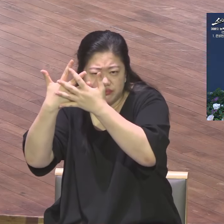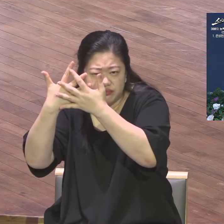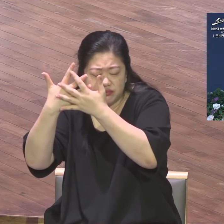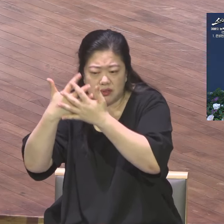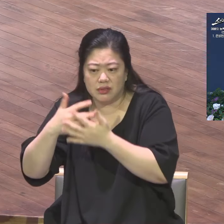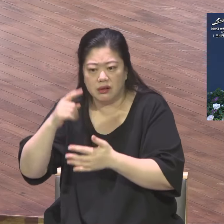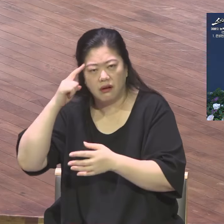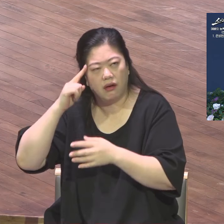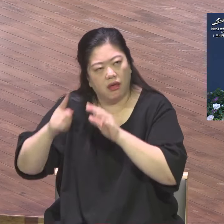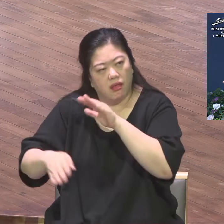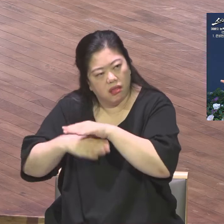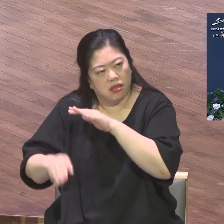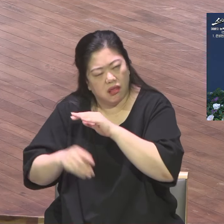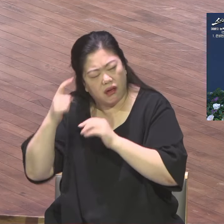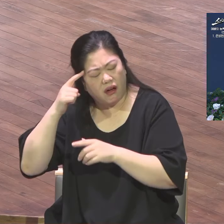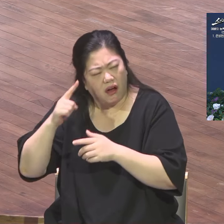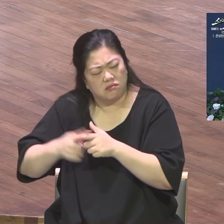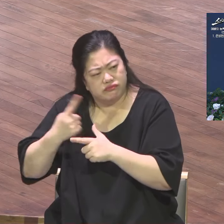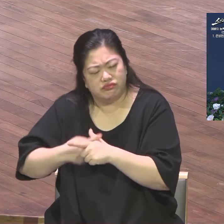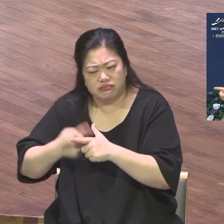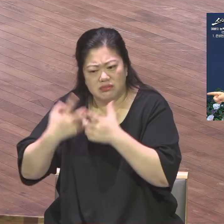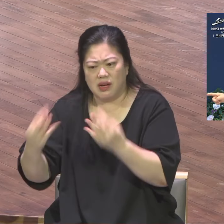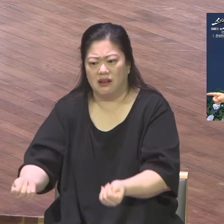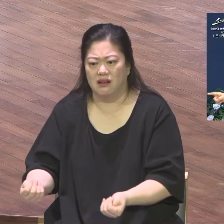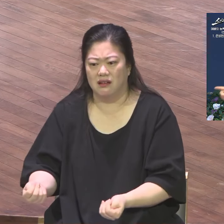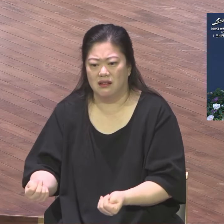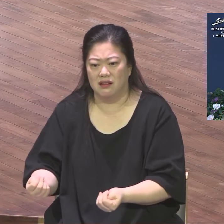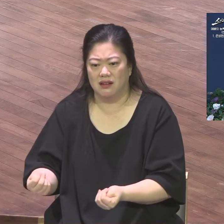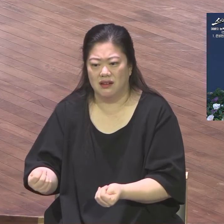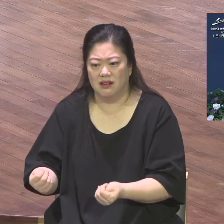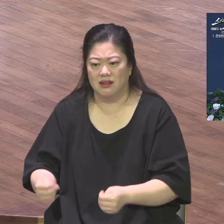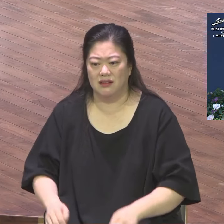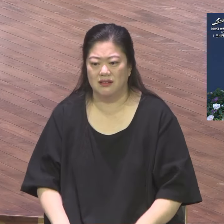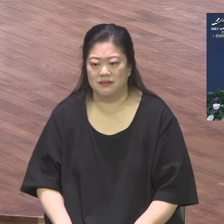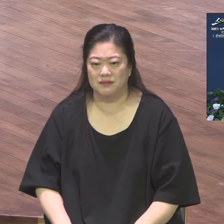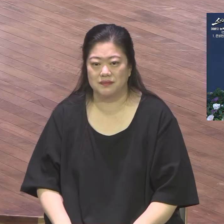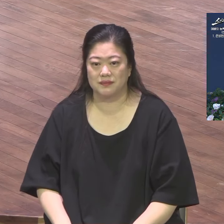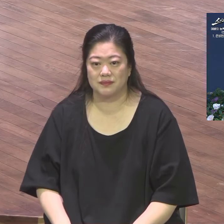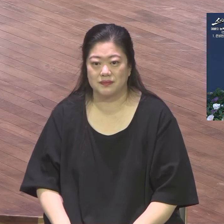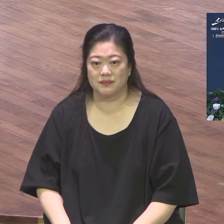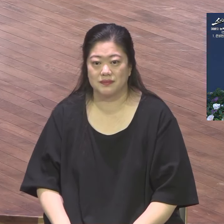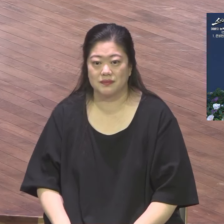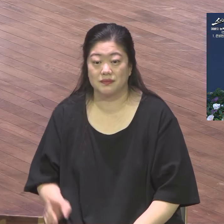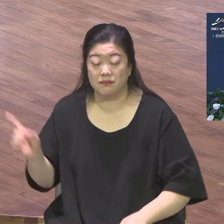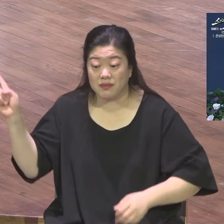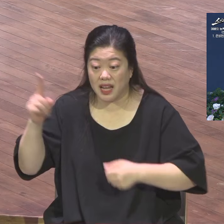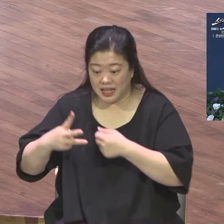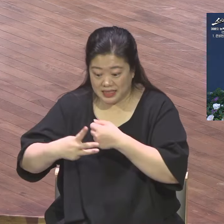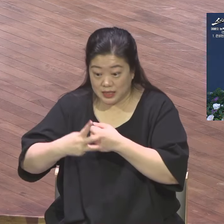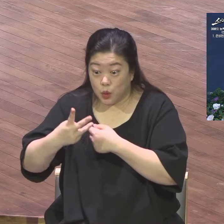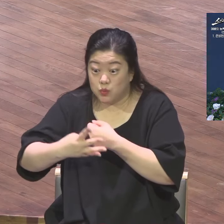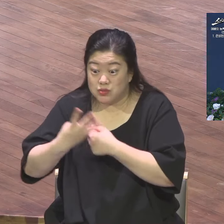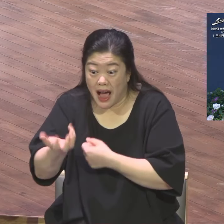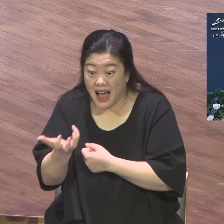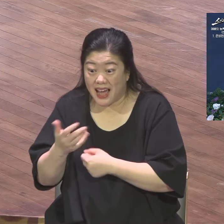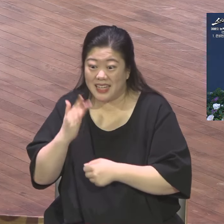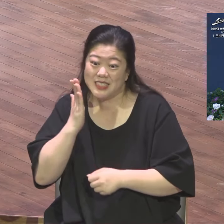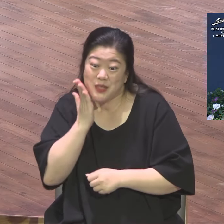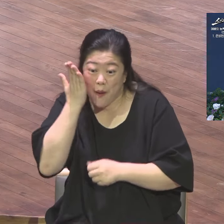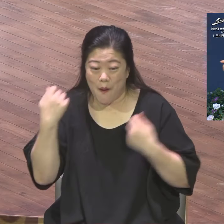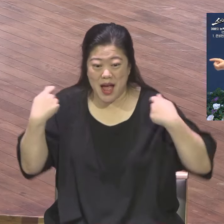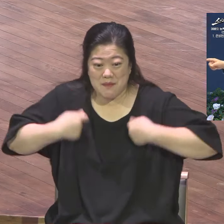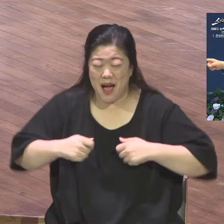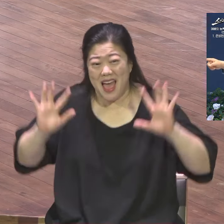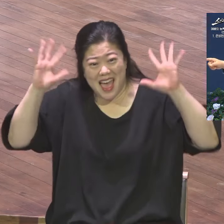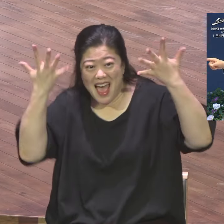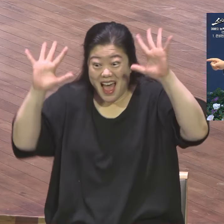번의 행사 각 기관이 많아가 1년에 한 번이에요. 이 초등부도 1년에 한 번에 얼마나 신나게 합니까? 얼마나